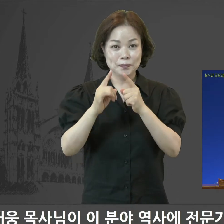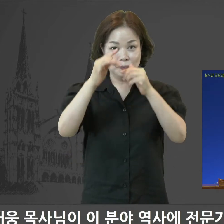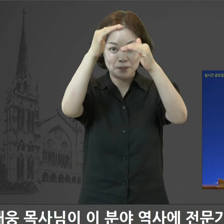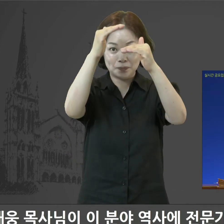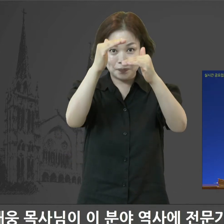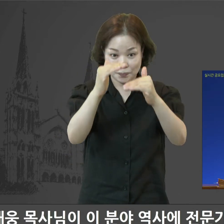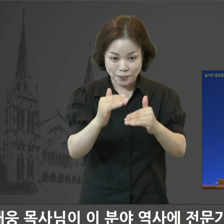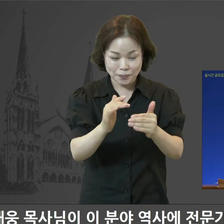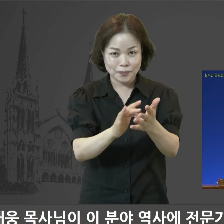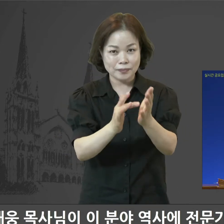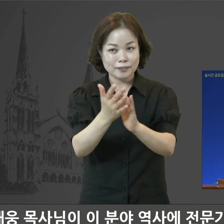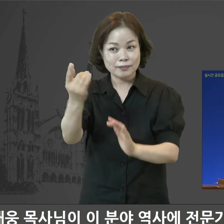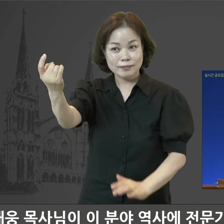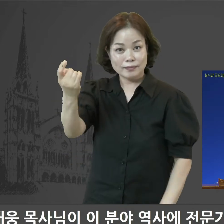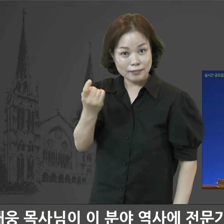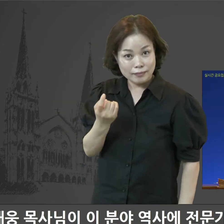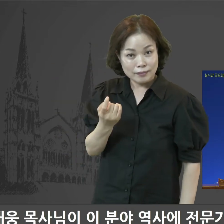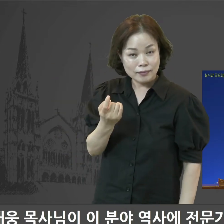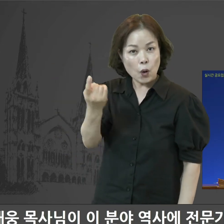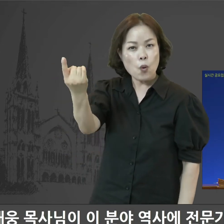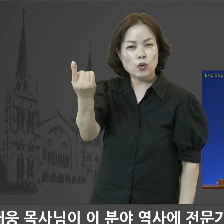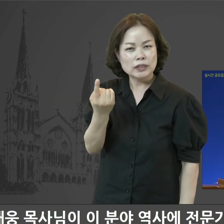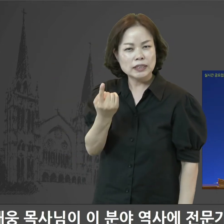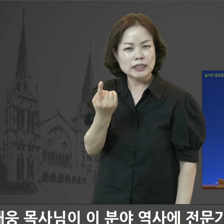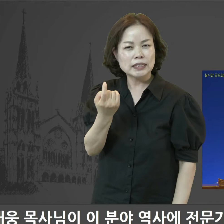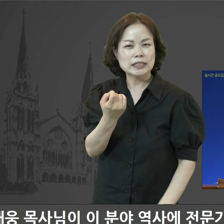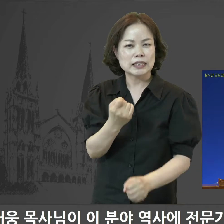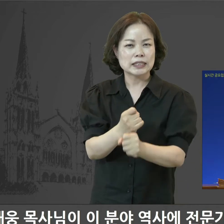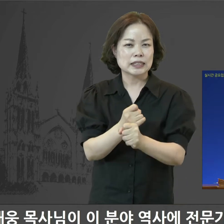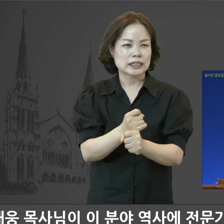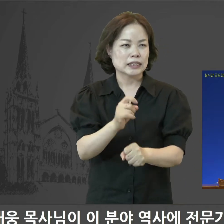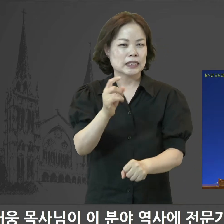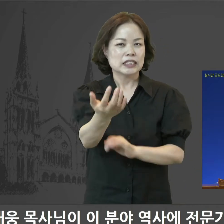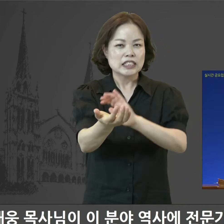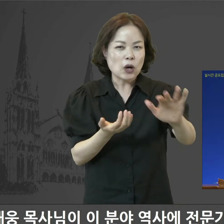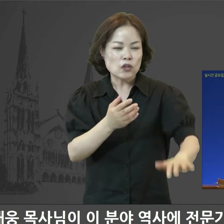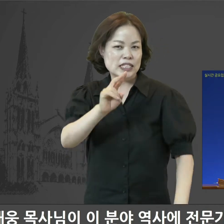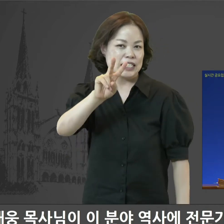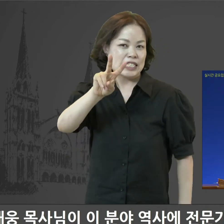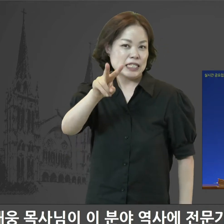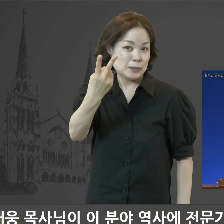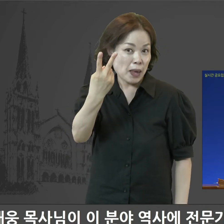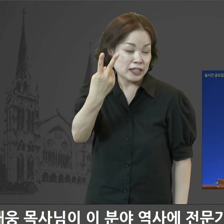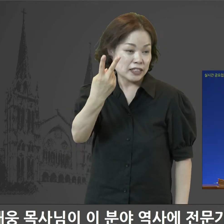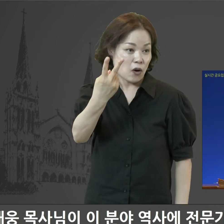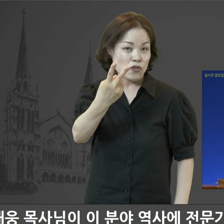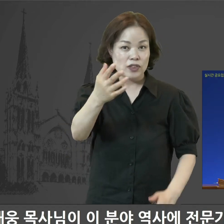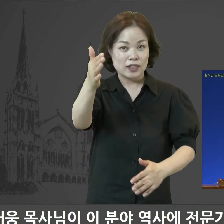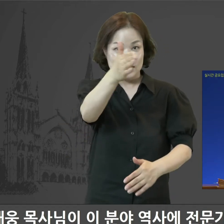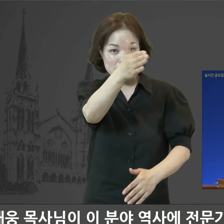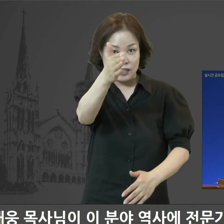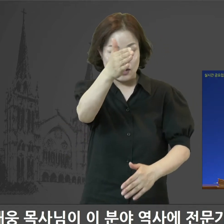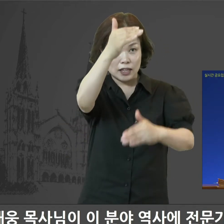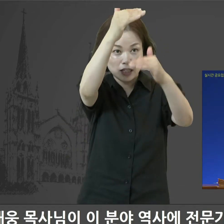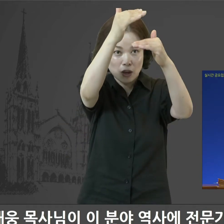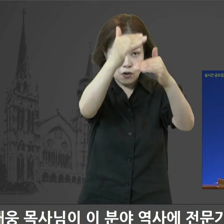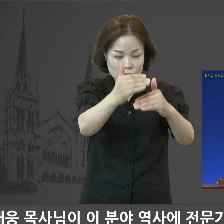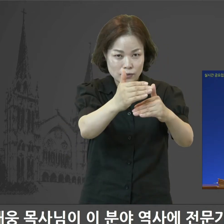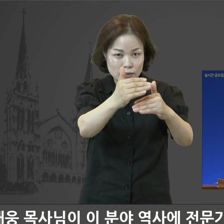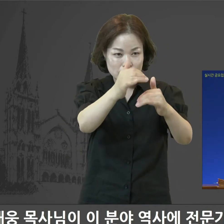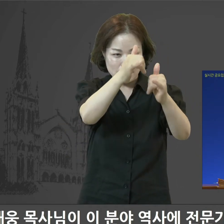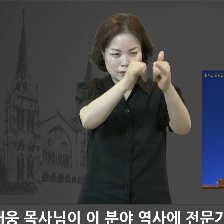말씀드리는 예수님 오시기 한 200년 전, 주전 200년 그 어간의 역사를 아주